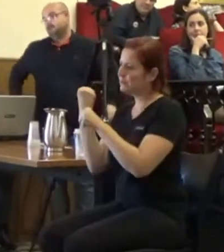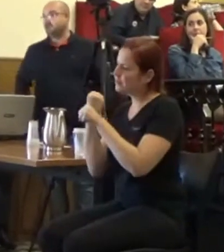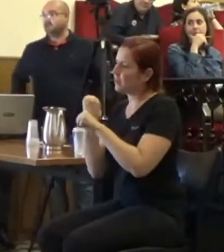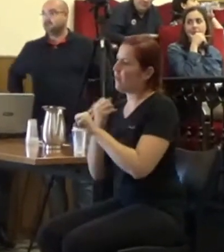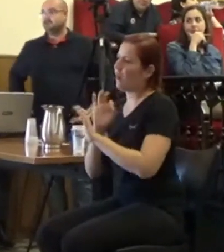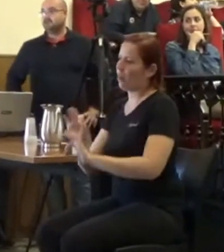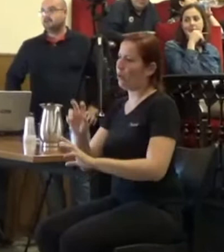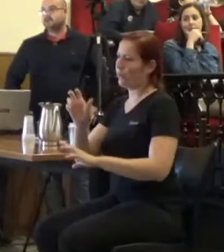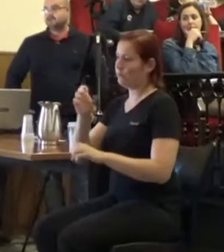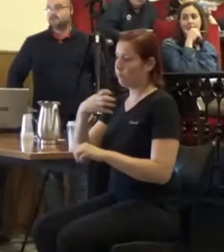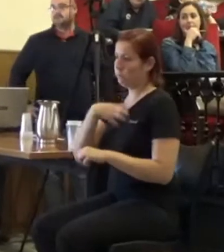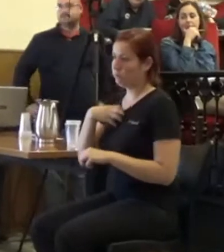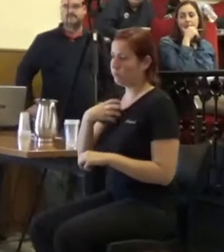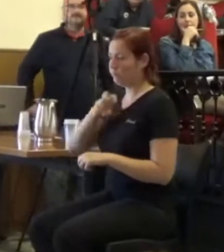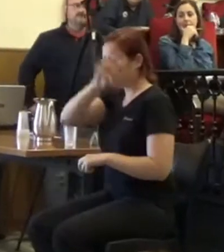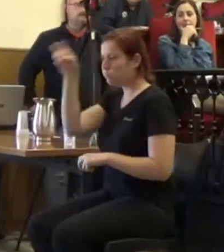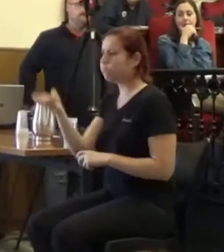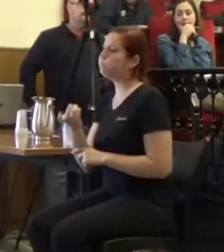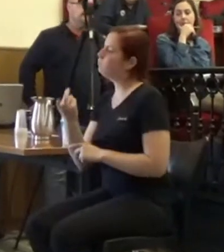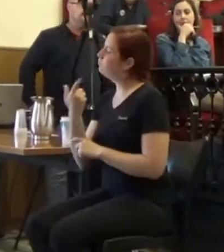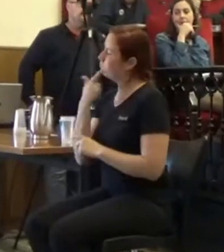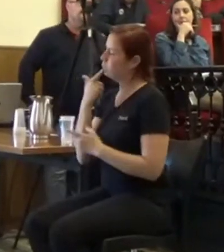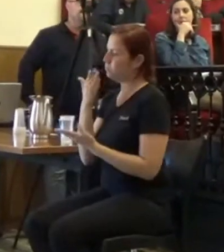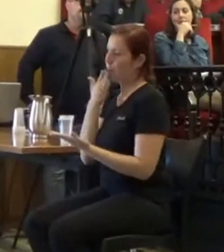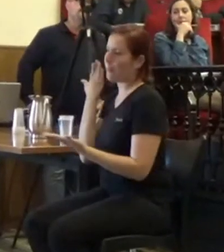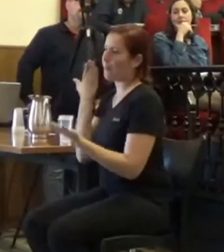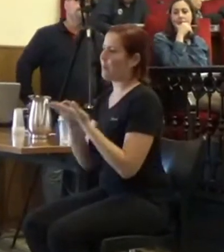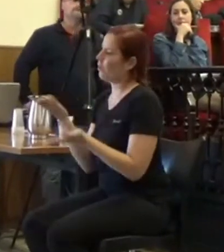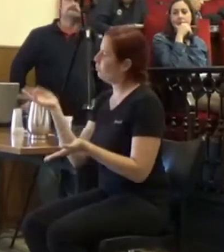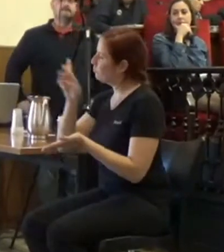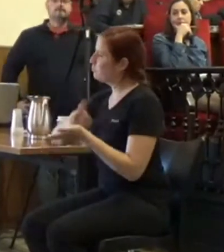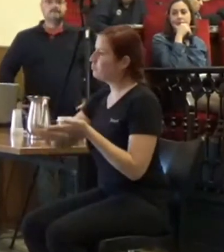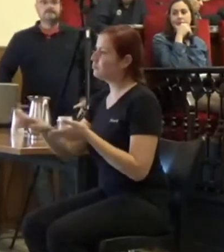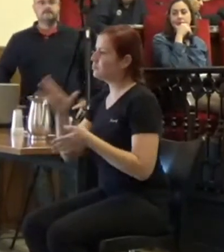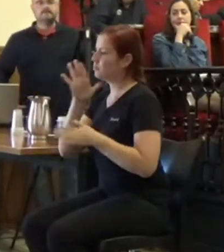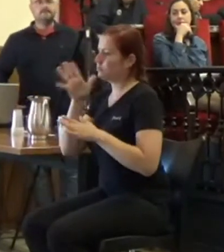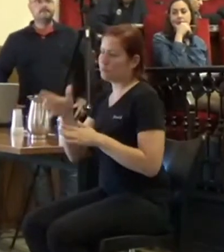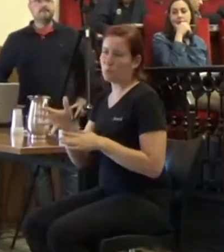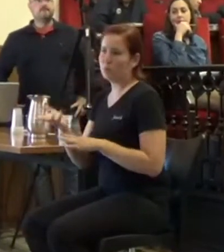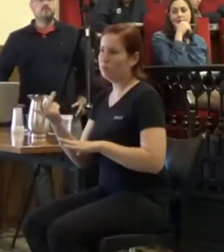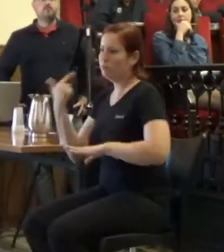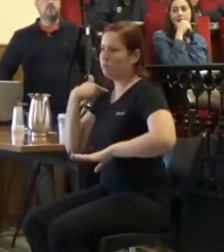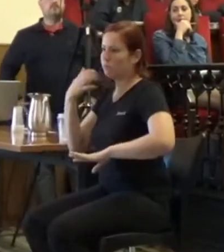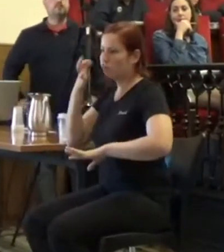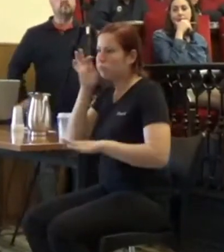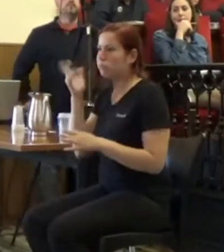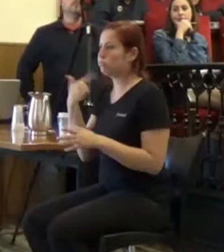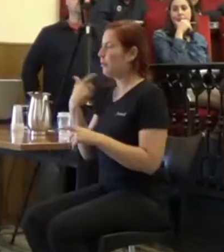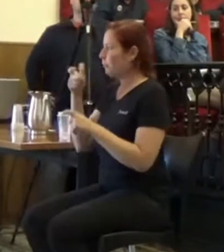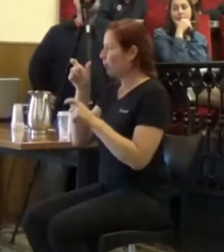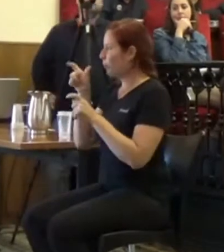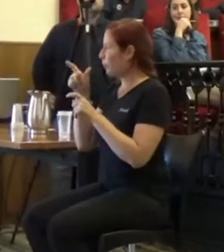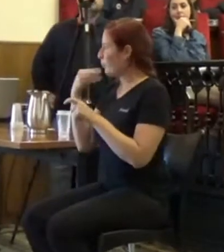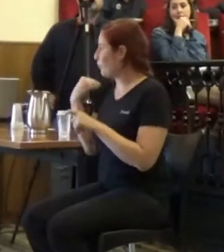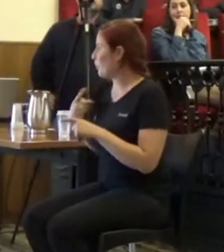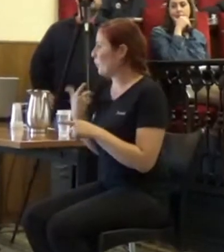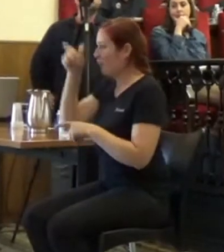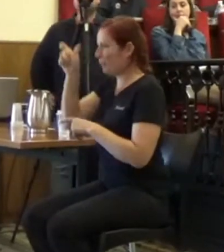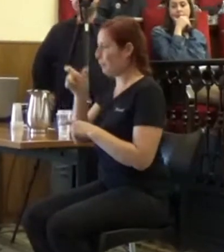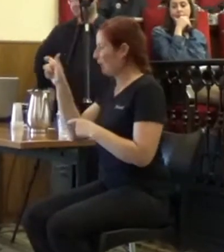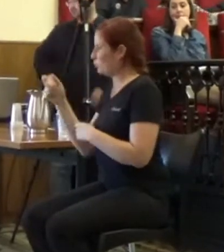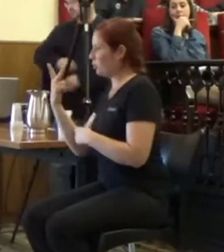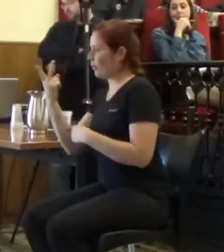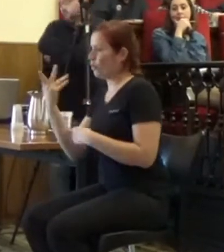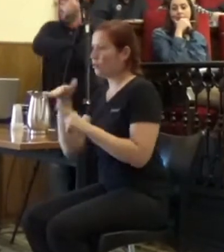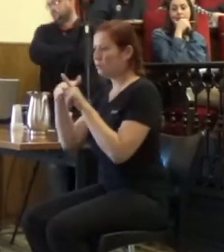decir con esto, sin excluir en este ruego, que no haya casos excepcionales de otros compañeros de trabajo con la misma diversidad funcional, y